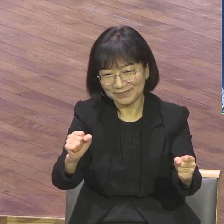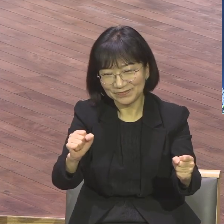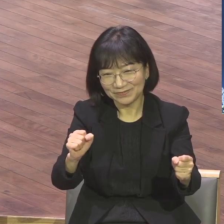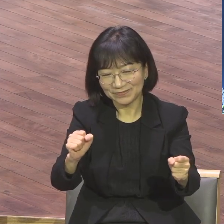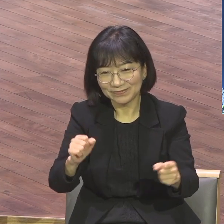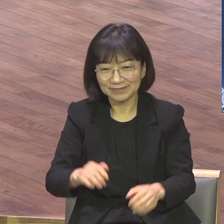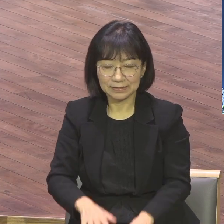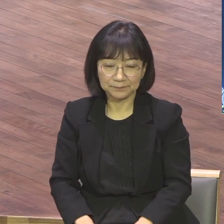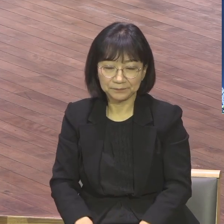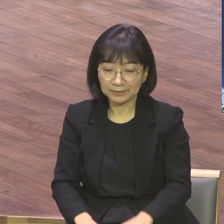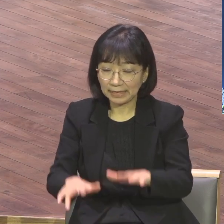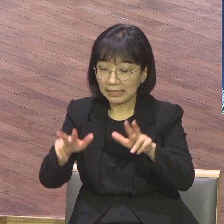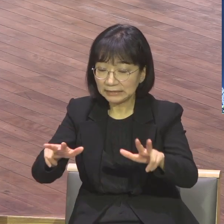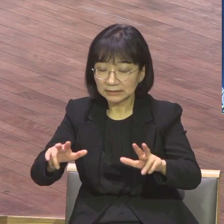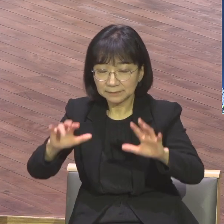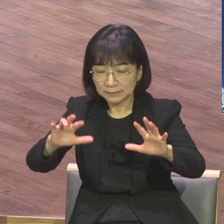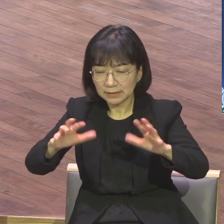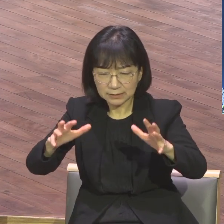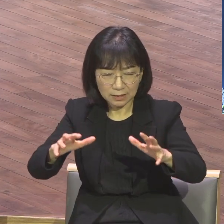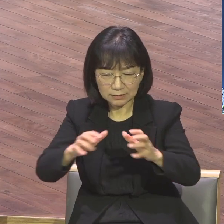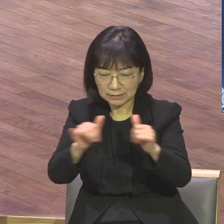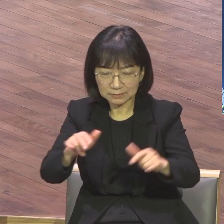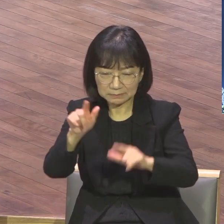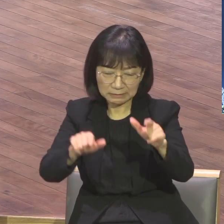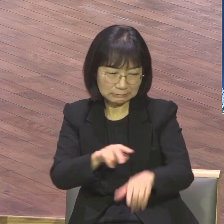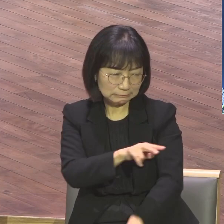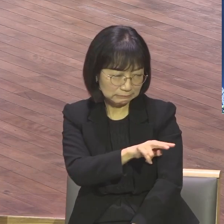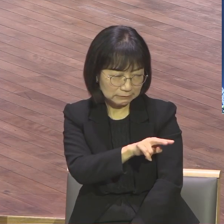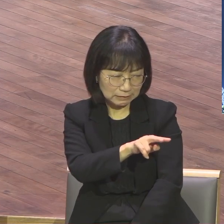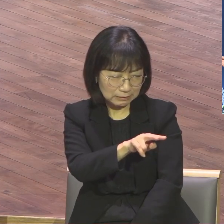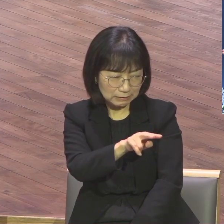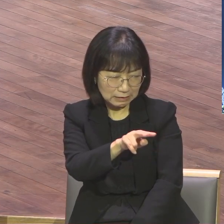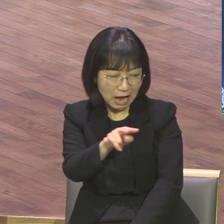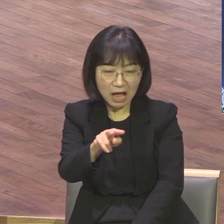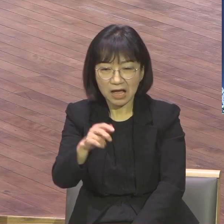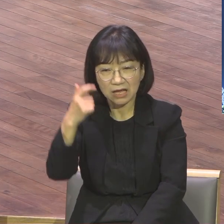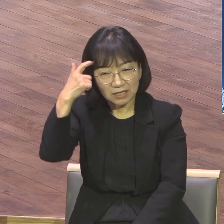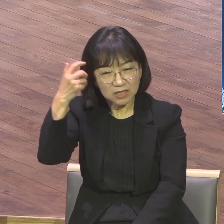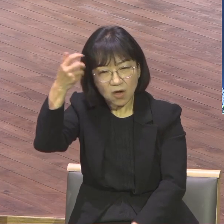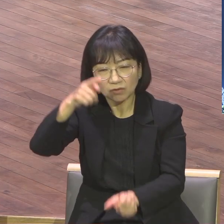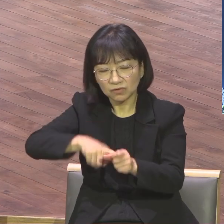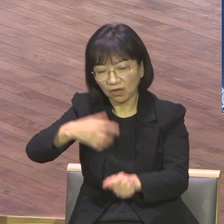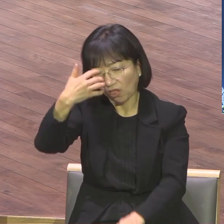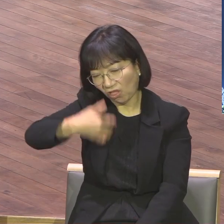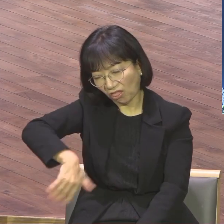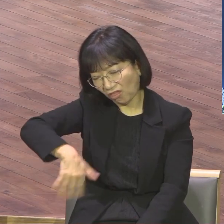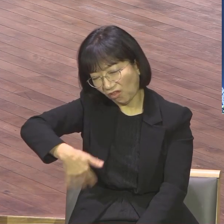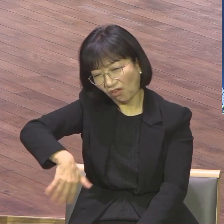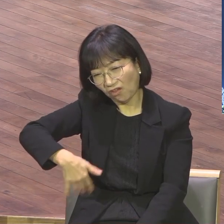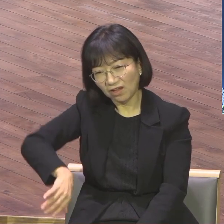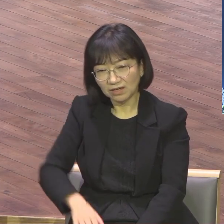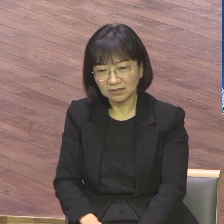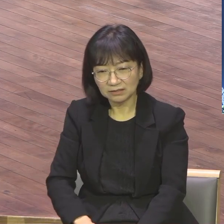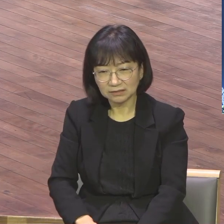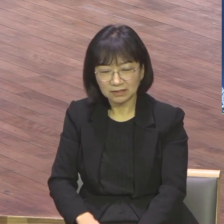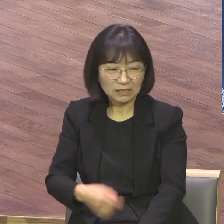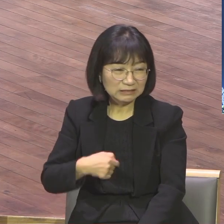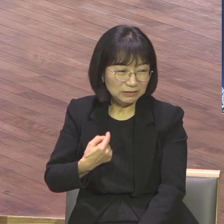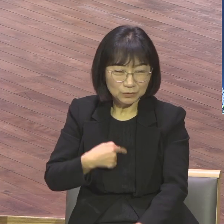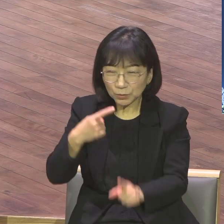지금 현장의 영혼들 전부 영적 중풍병자들이 본인 스스로 올 수가